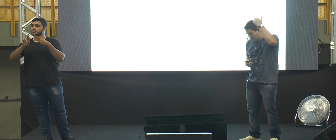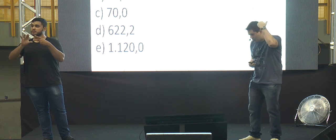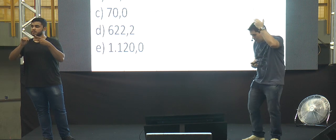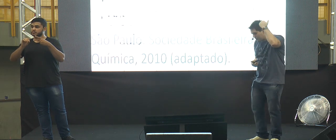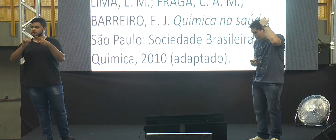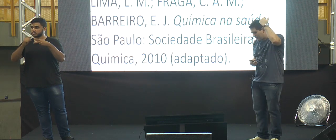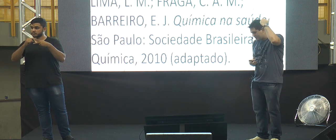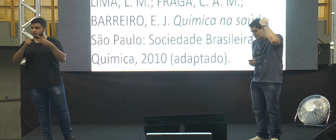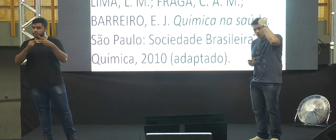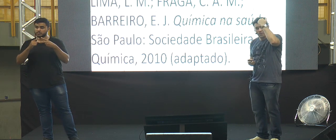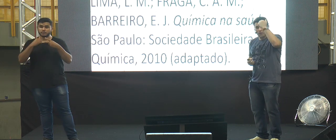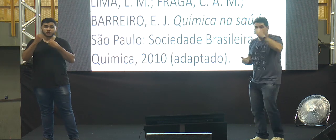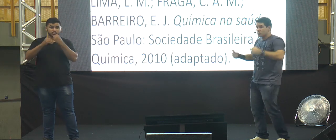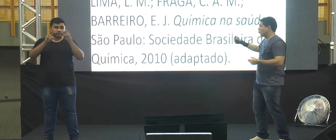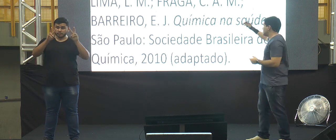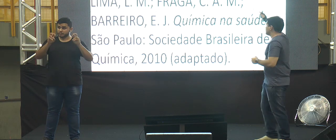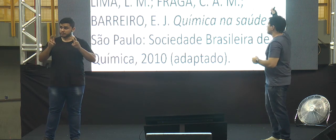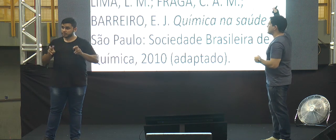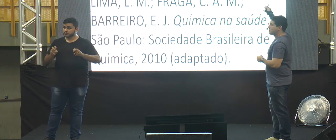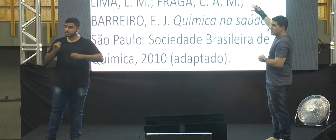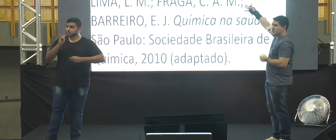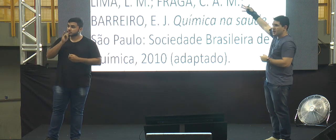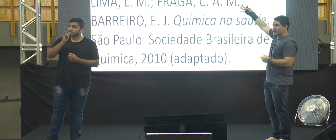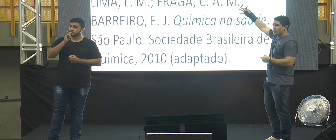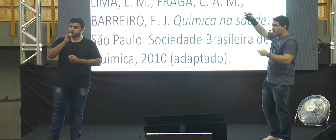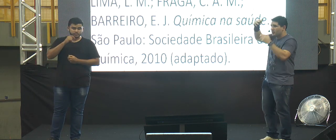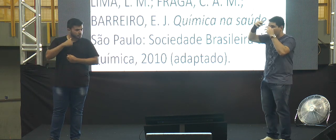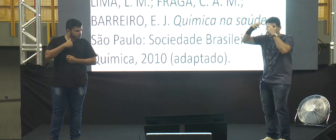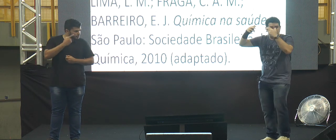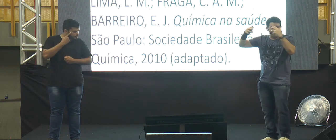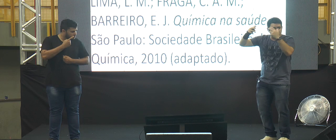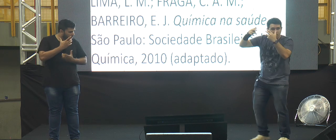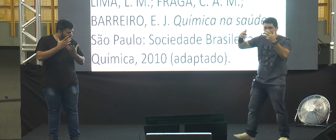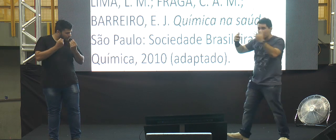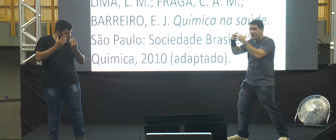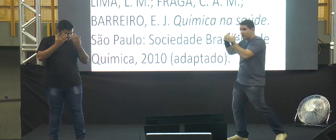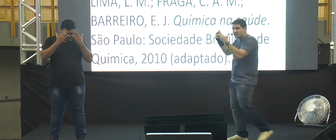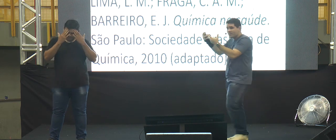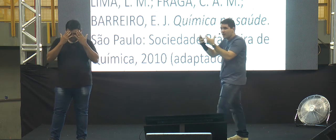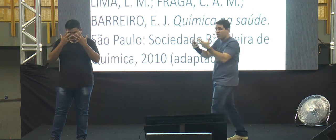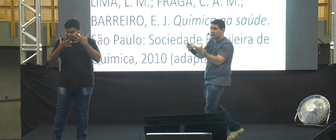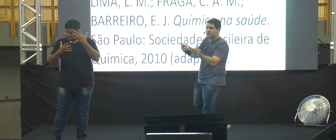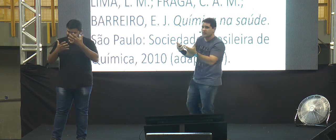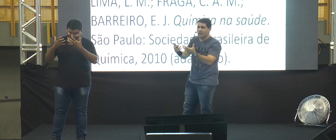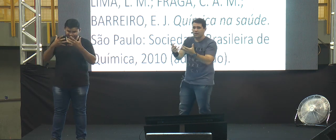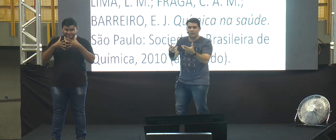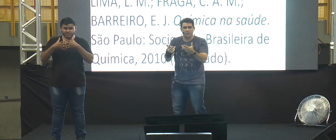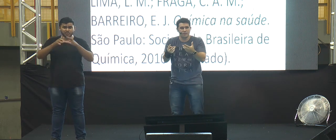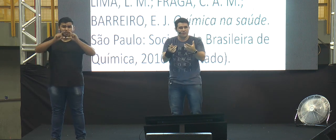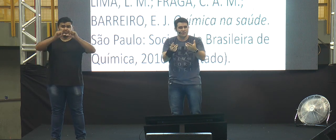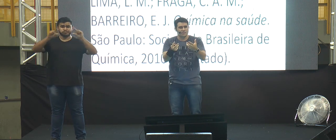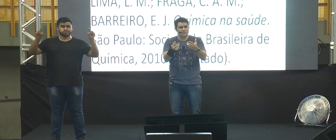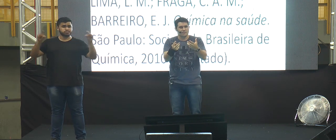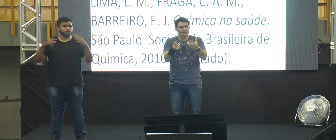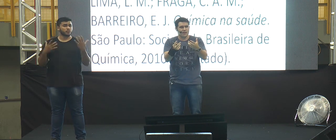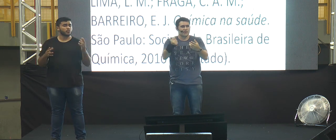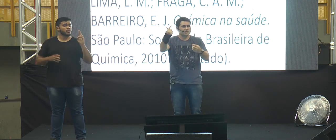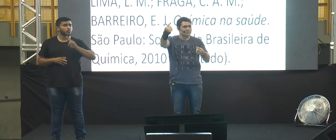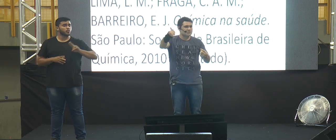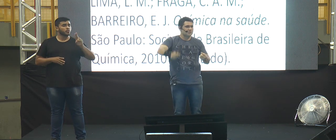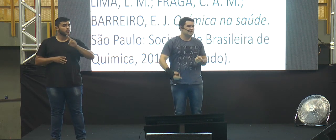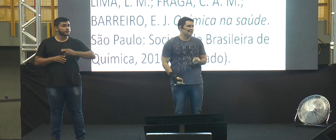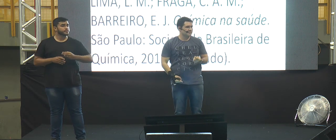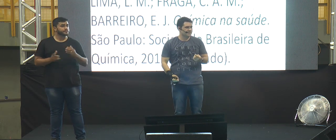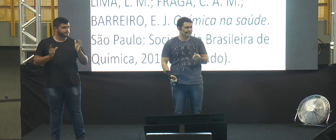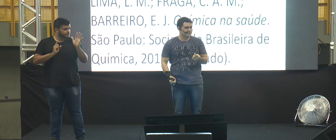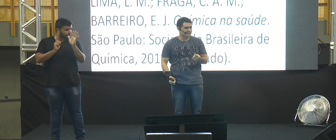ó. Quando eu olhei para a reação, eu vi um monte de substância, cara. Eu fico assim, meio, como é que eu vou saber qual que eu vou usar? A